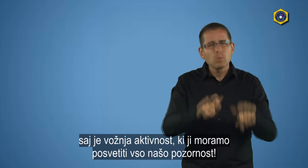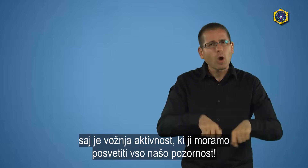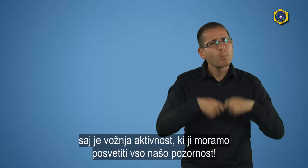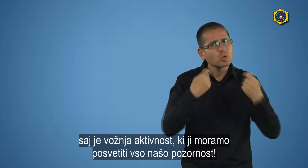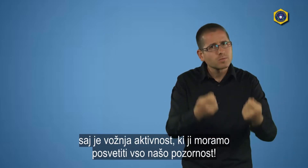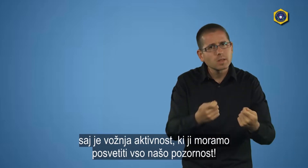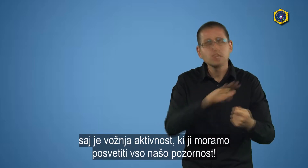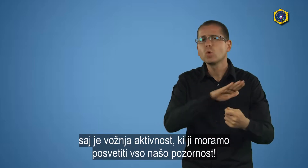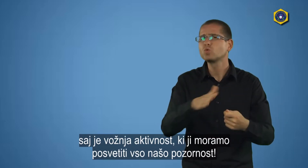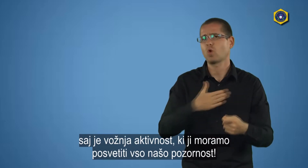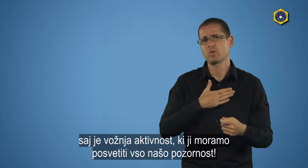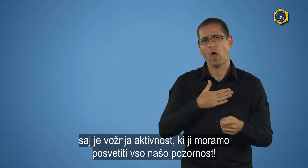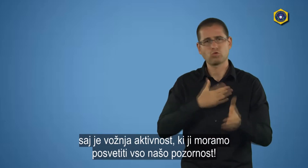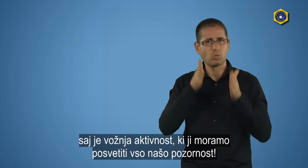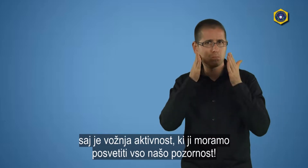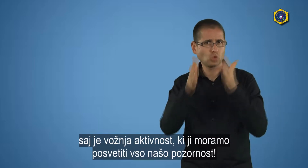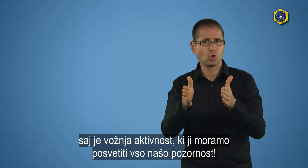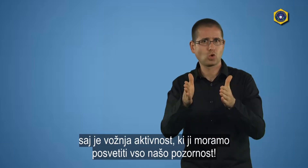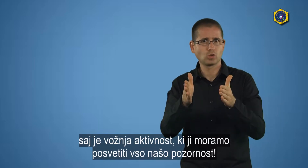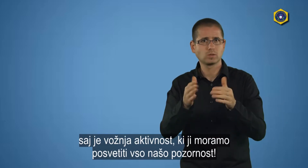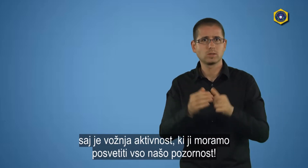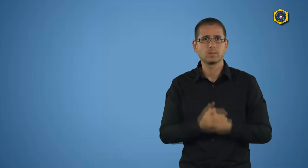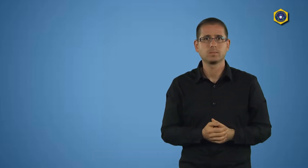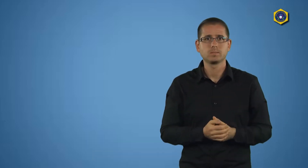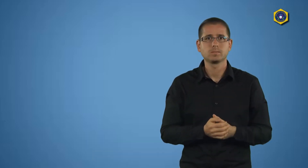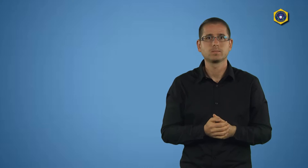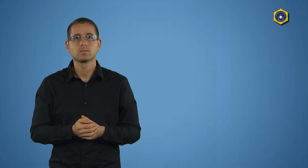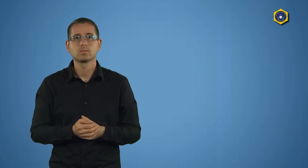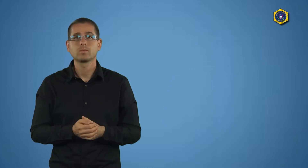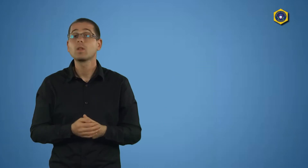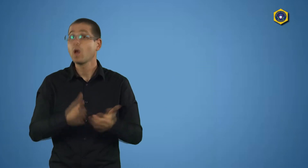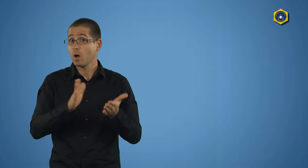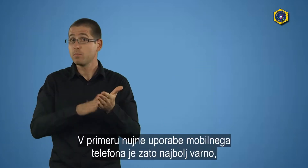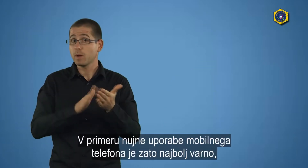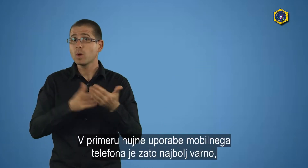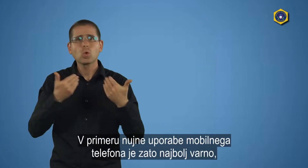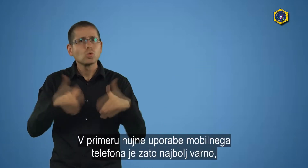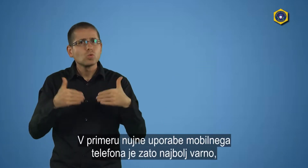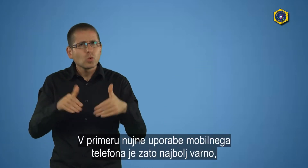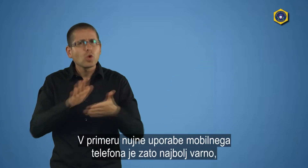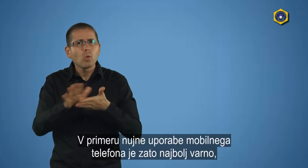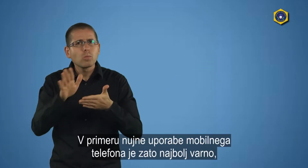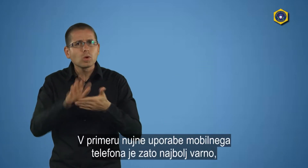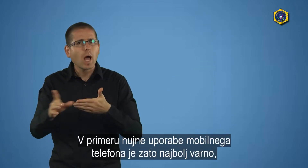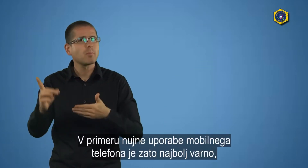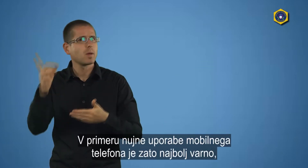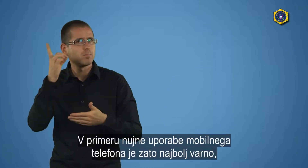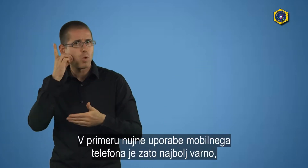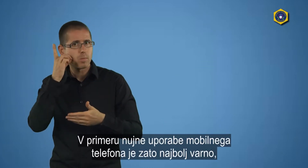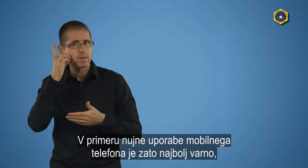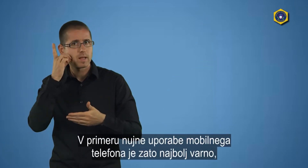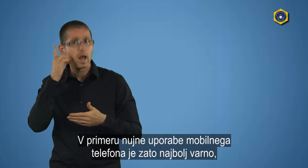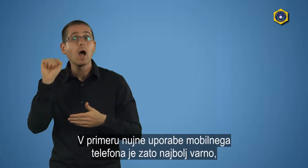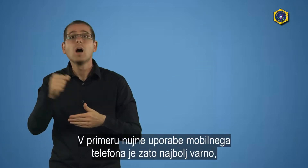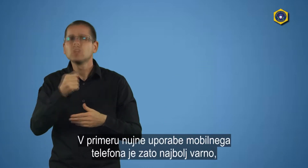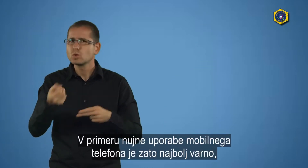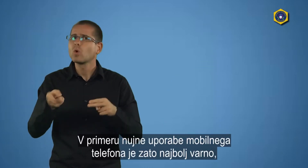moramo posvetiti vso našo pozornost. V primeru nujne uporabe mobilnega telefona je